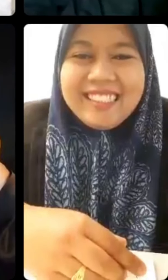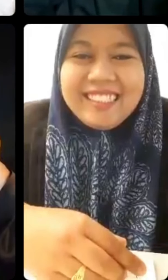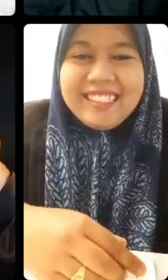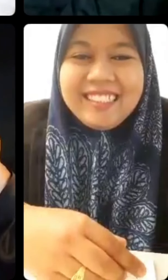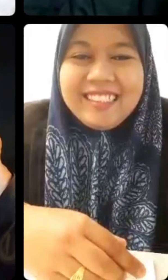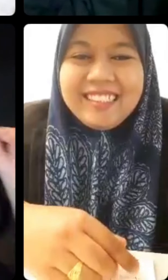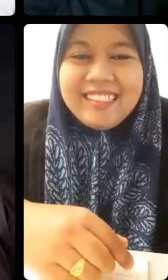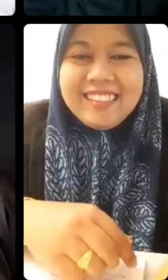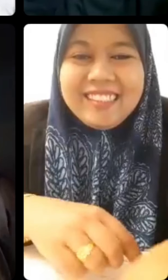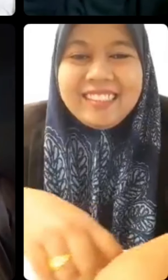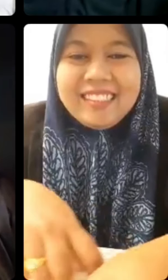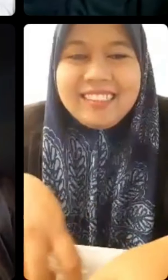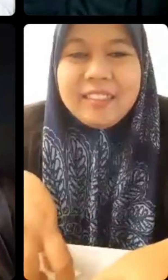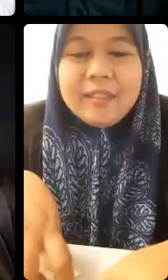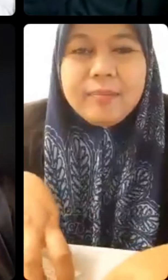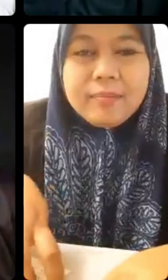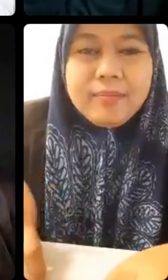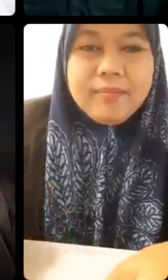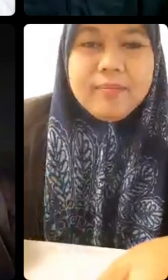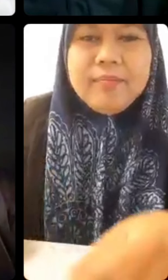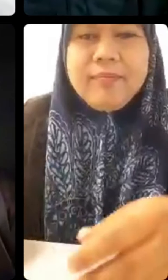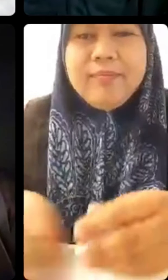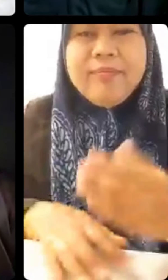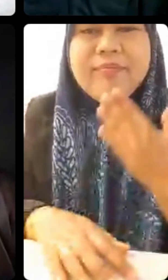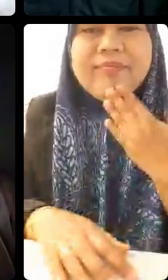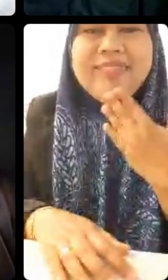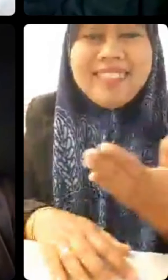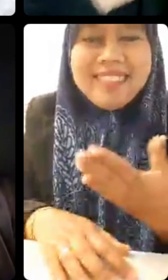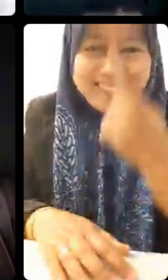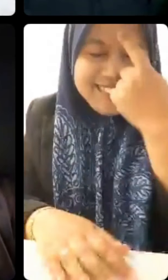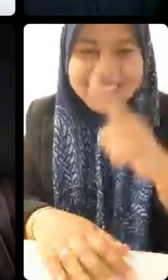Baik, terima kasih Cik Anis atas jawapan tadi.